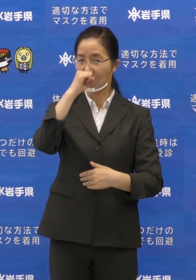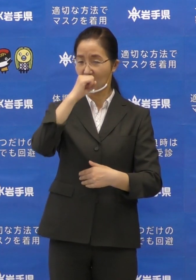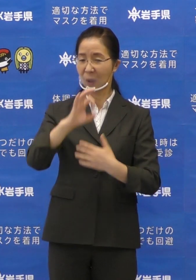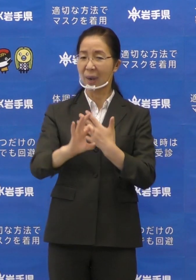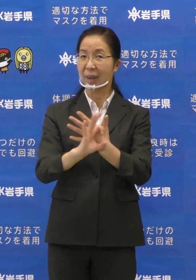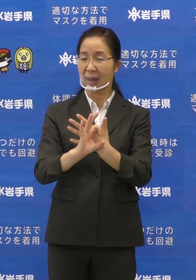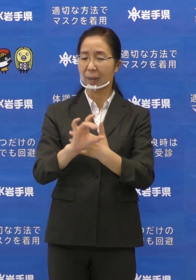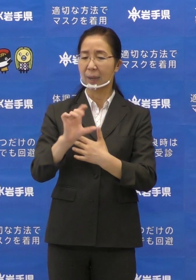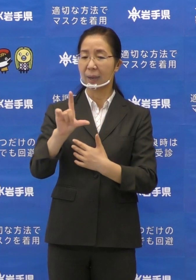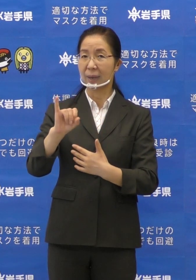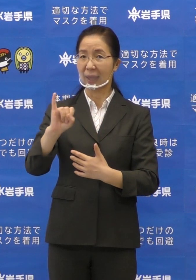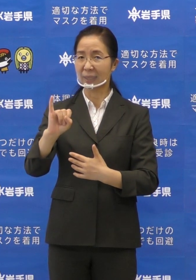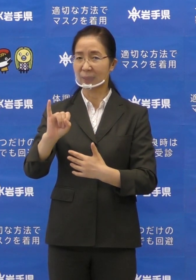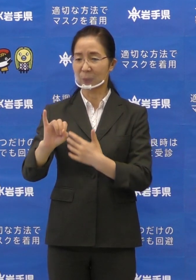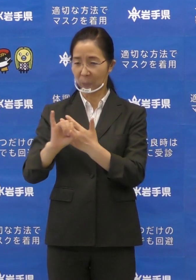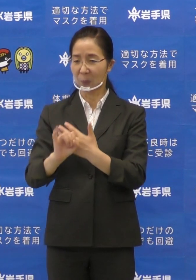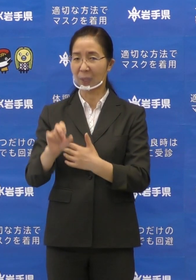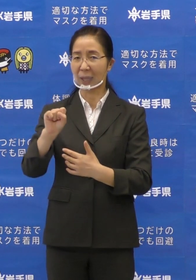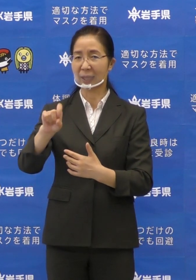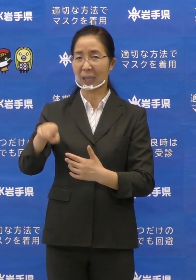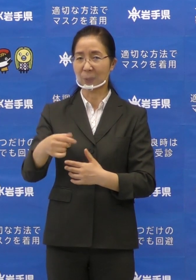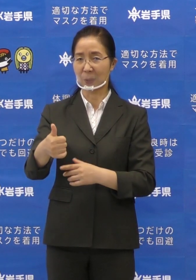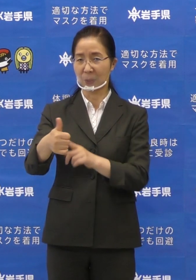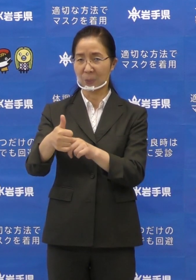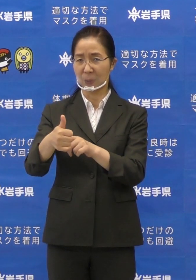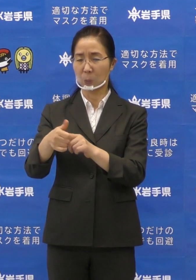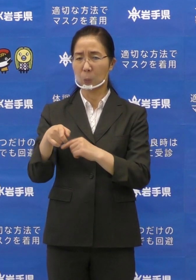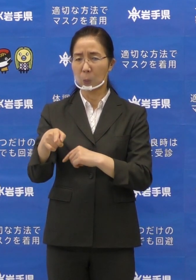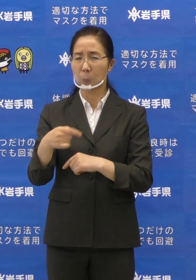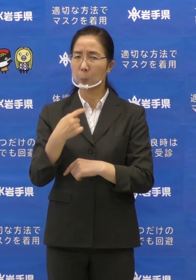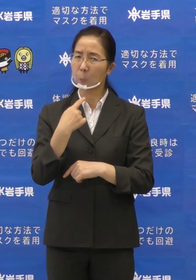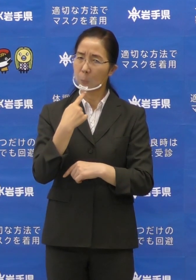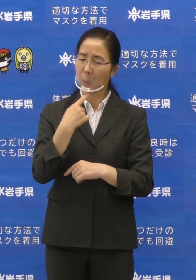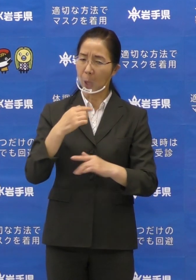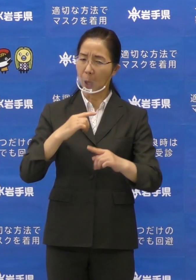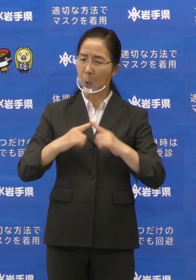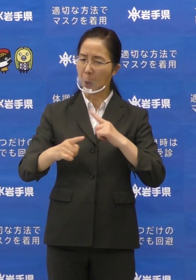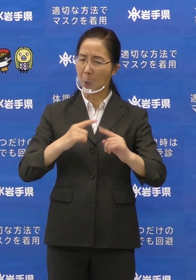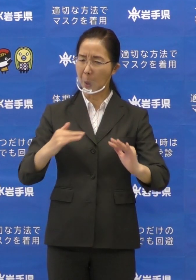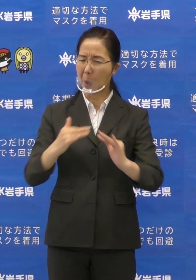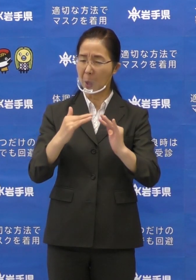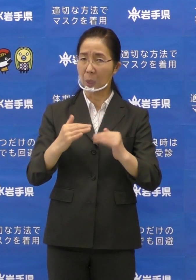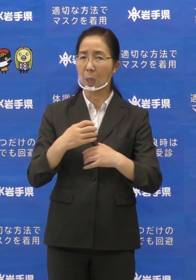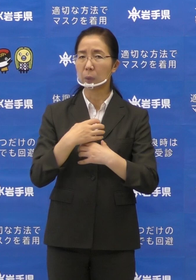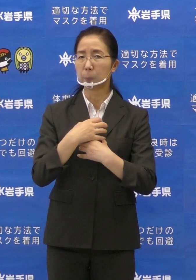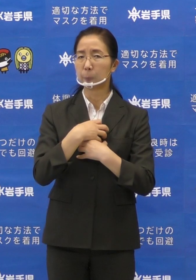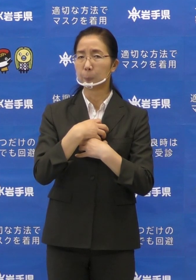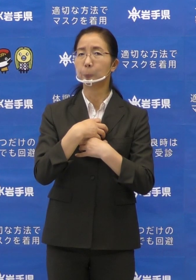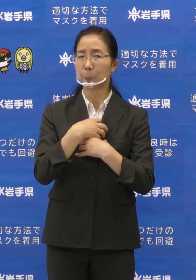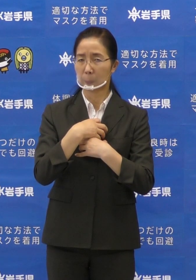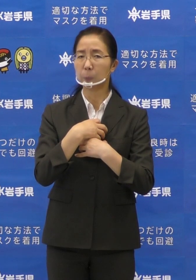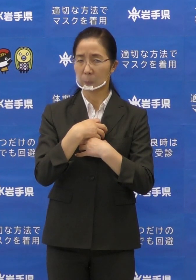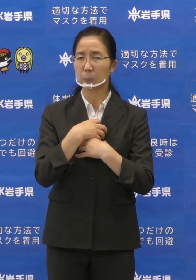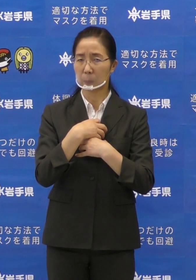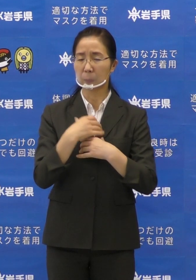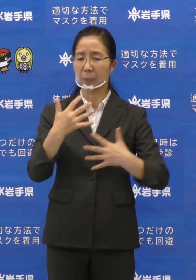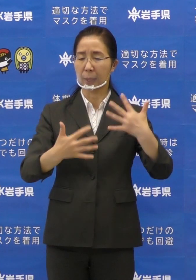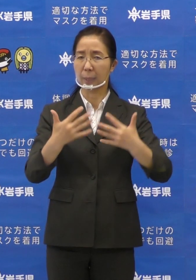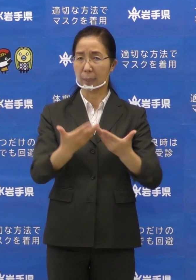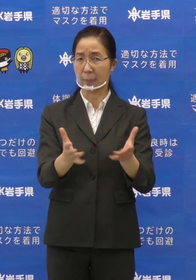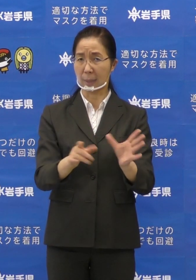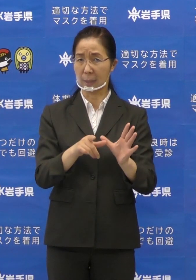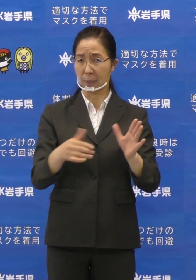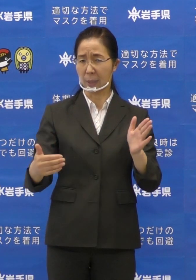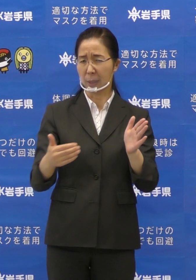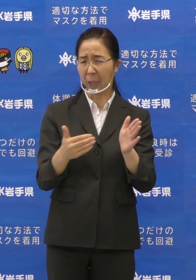レイが佐野さんだとすると、まあまあ、戦いになると思うんですけど、でスターウォーズだと確か最終